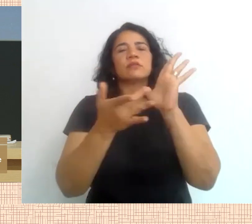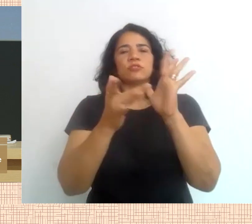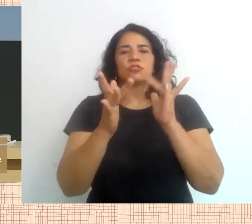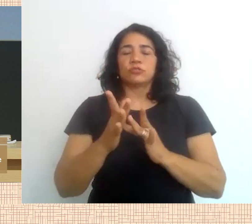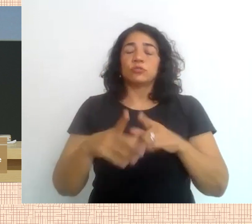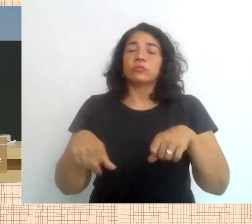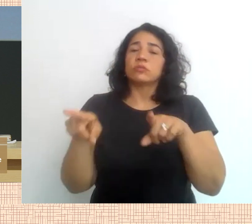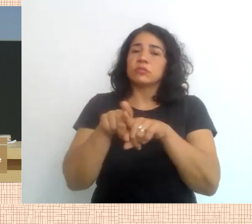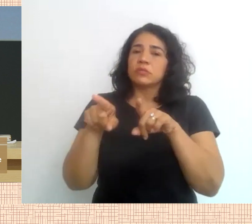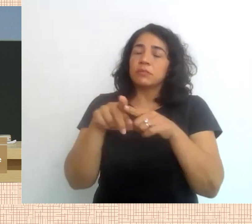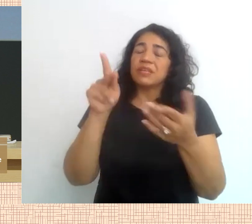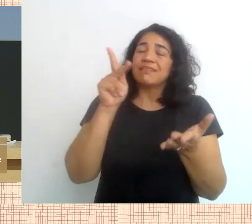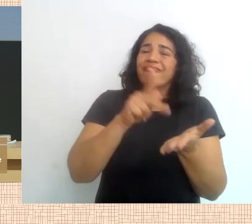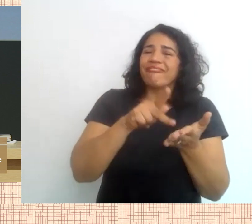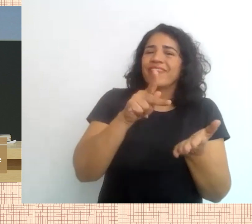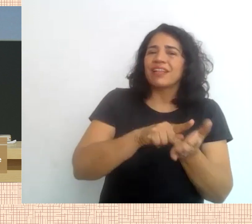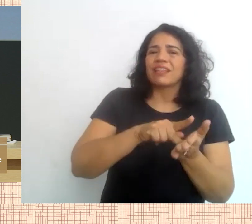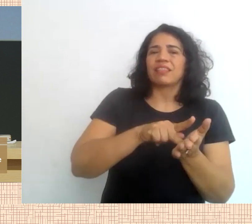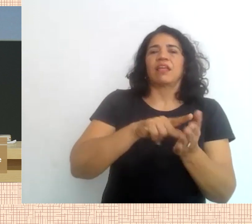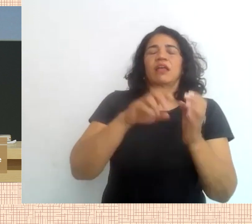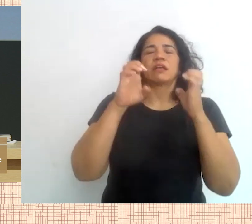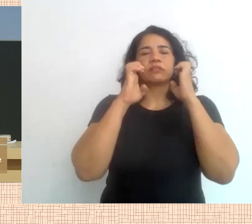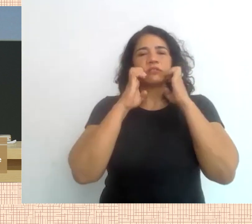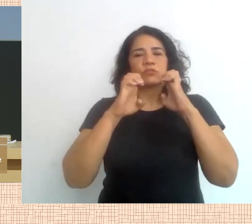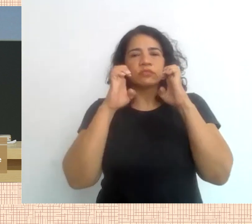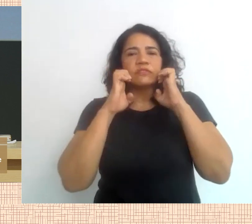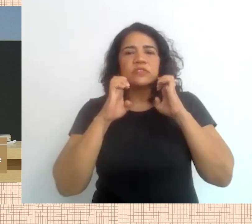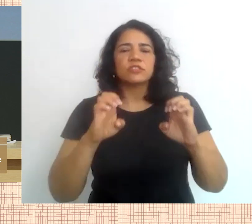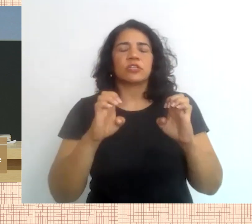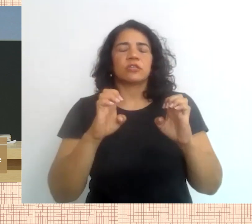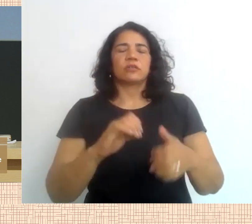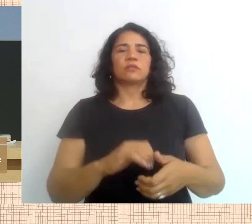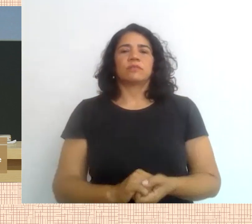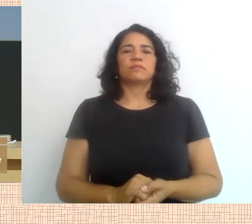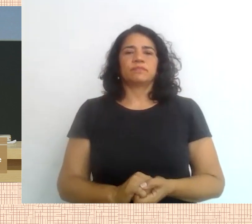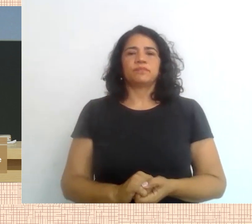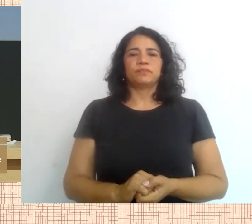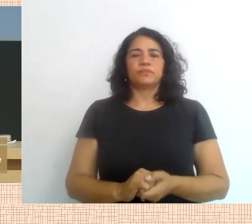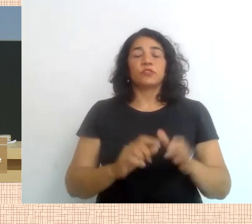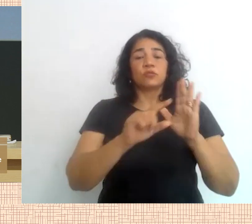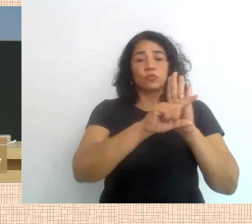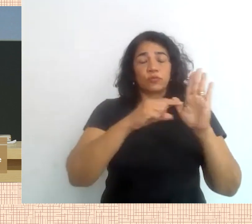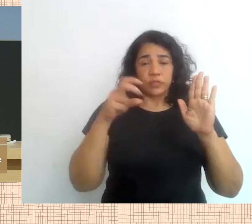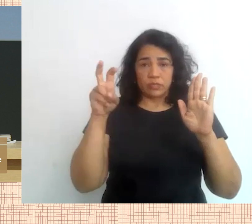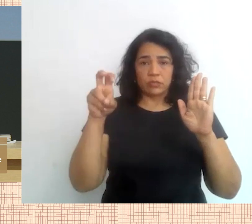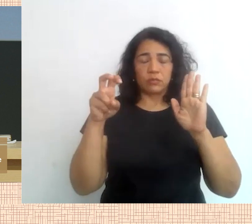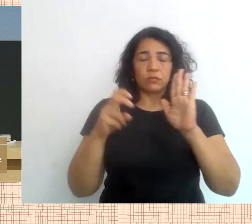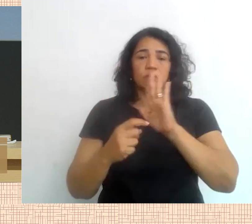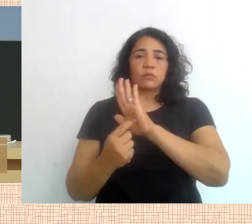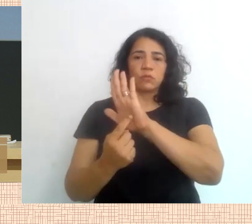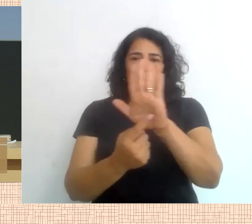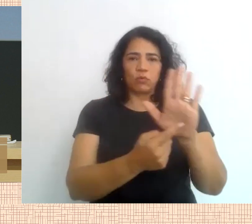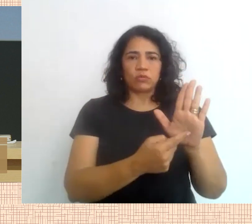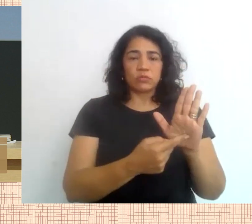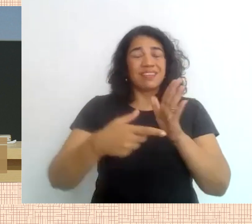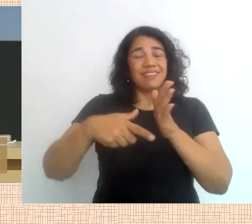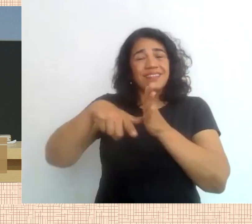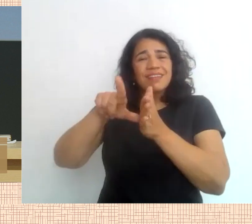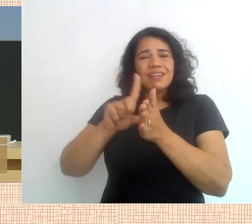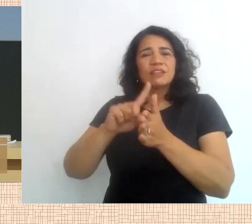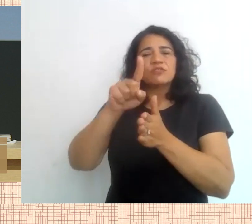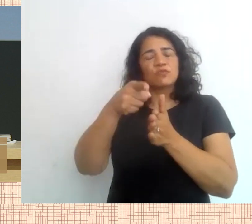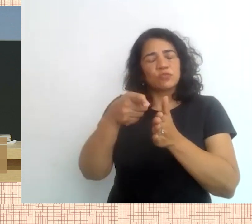verdade do Evangelho, olha aqui no final do versículo 5, da qual antes ouvistes pela palavra